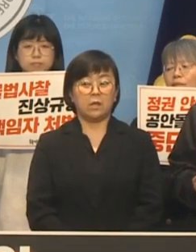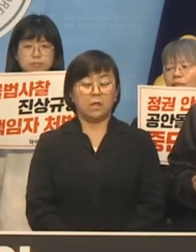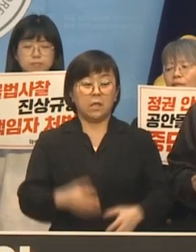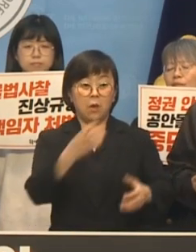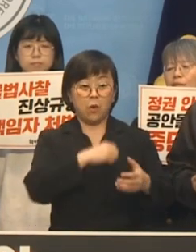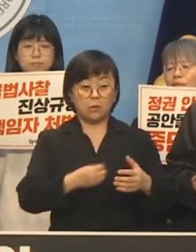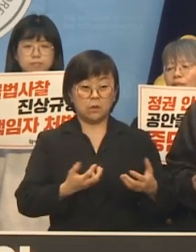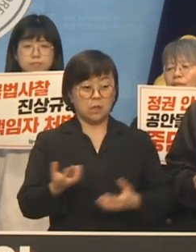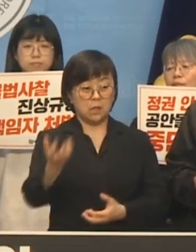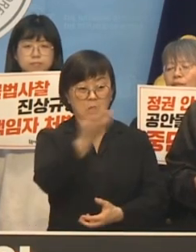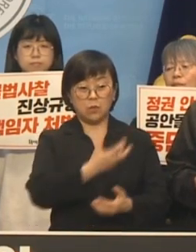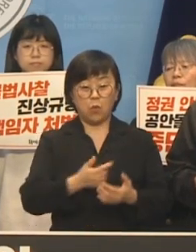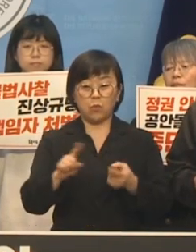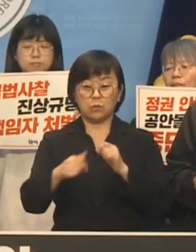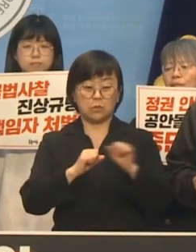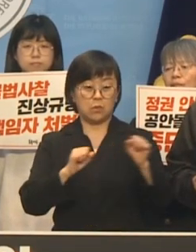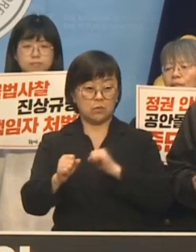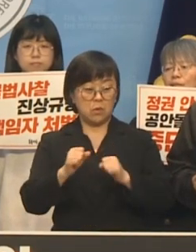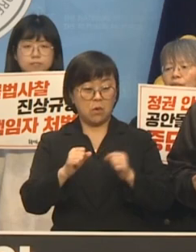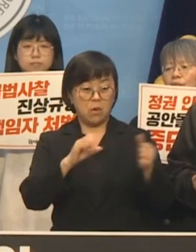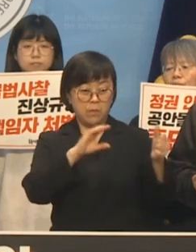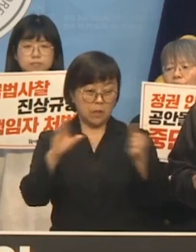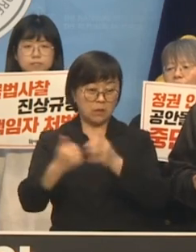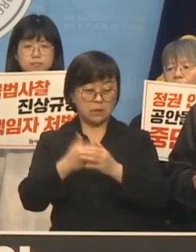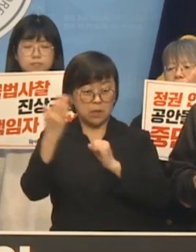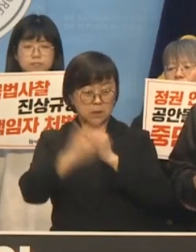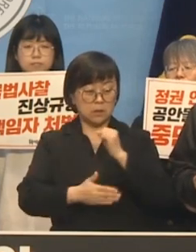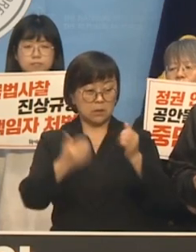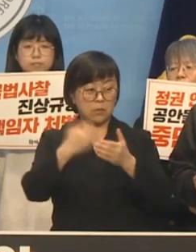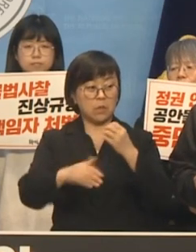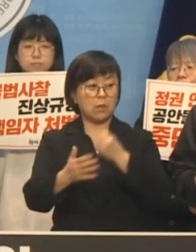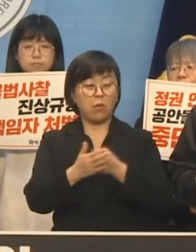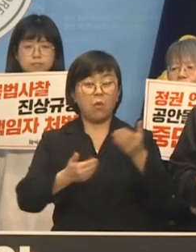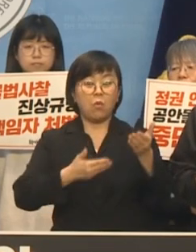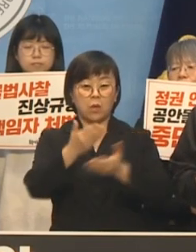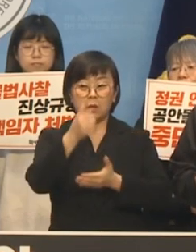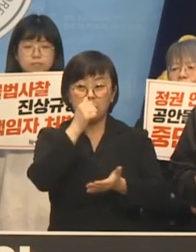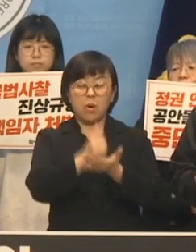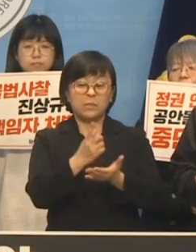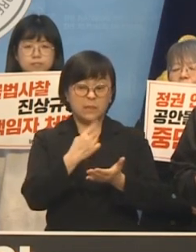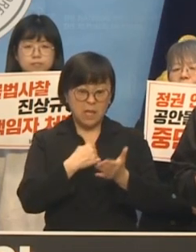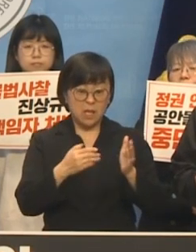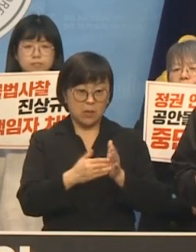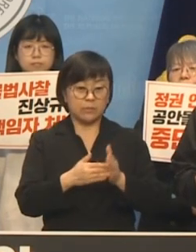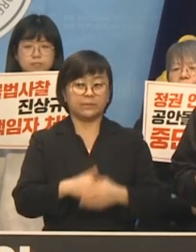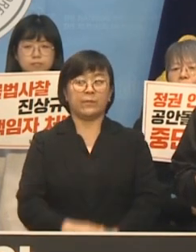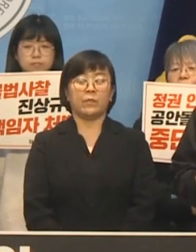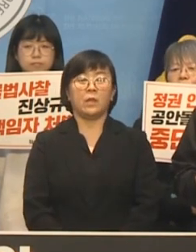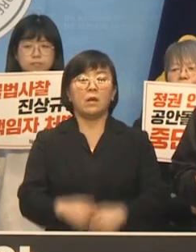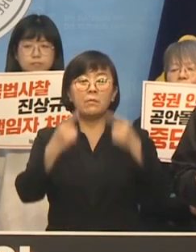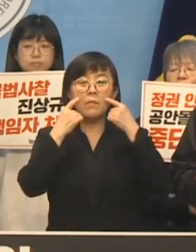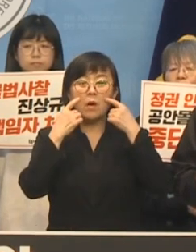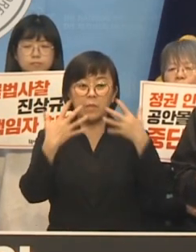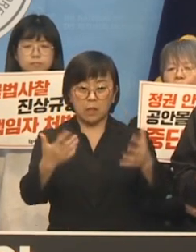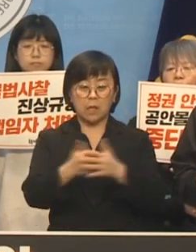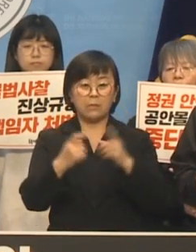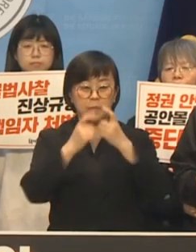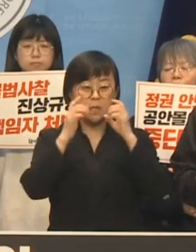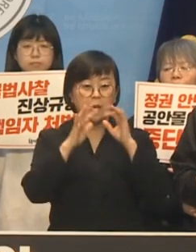모든 이동 동선을 파악하고 사진으로 남기고 이를 공유하는 범죄를 저지르고 있었습니다. 명백한